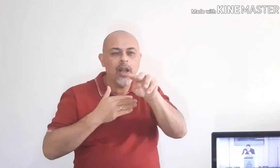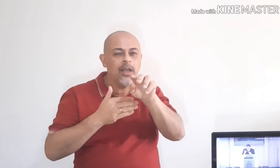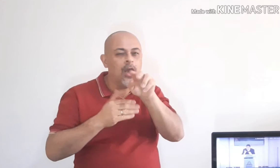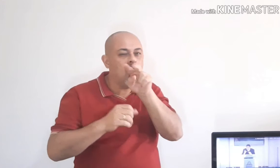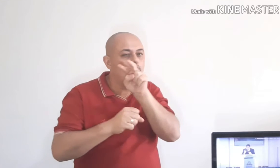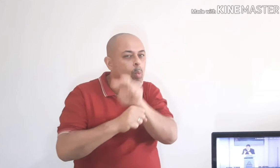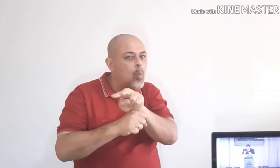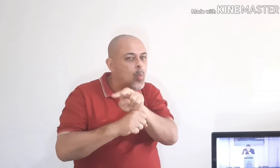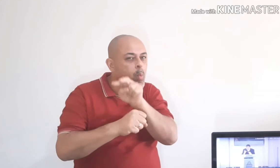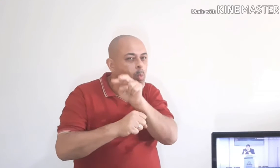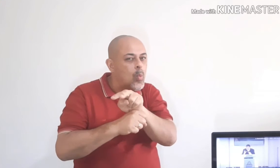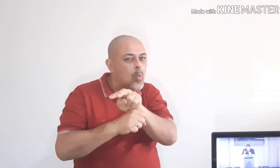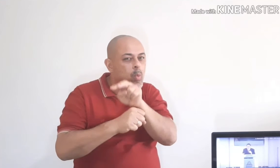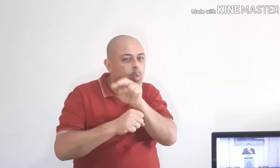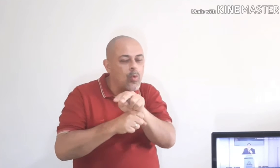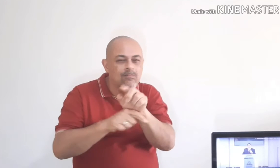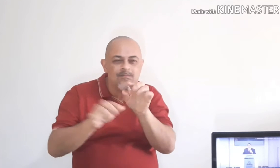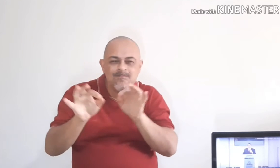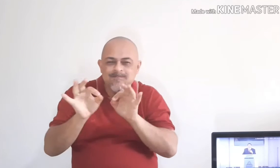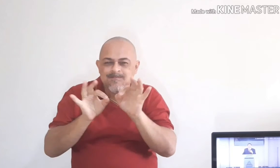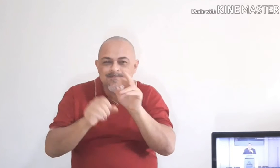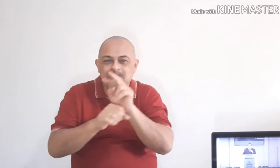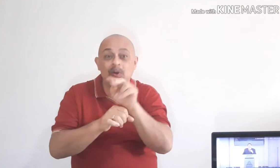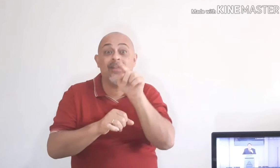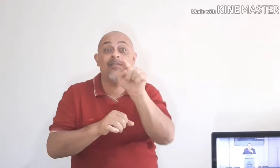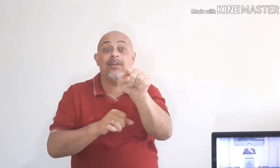zeloso para mim e para você.